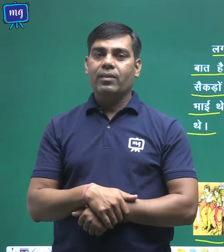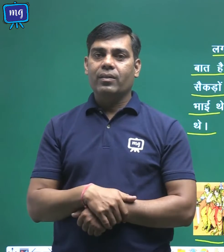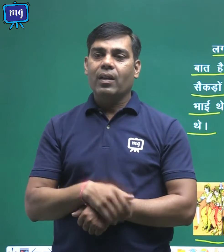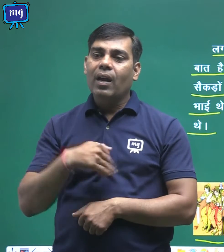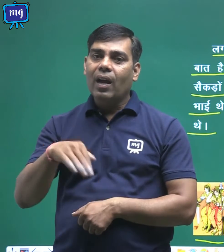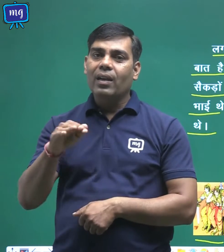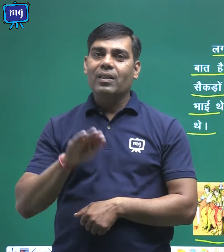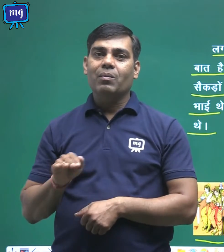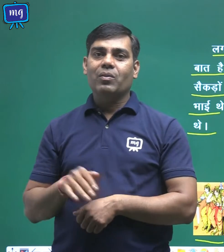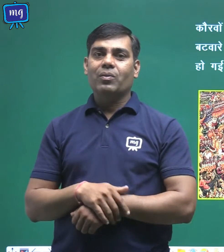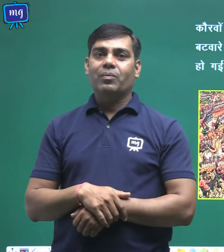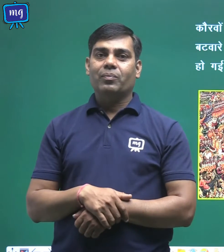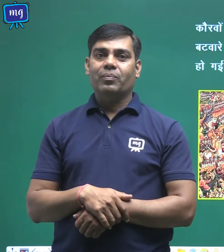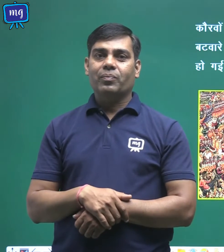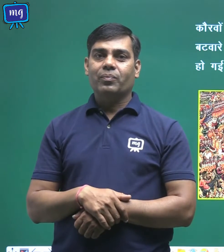आगे चले बच्चों।